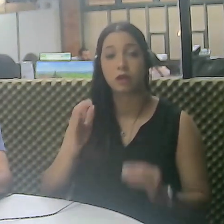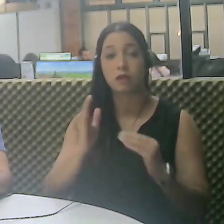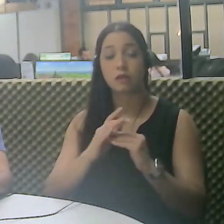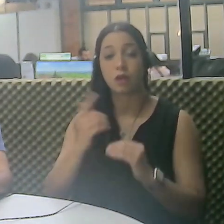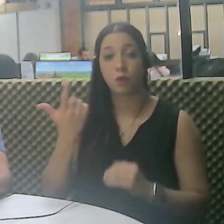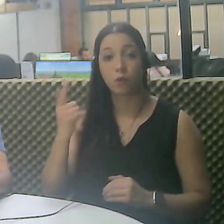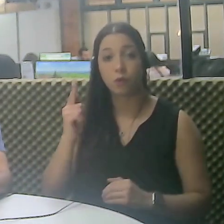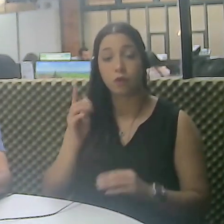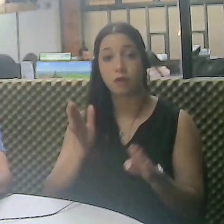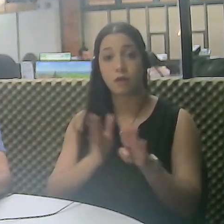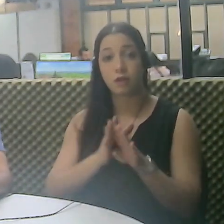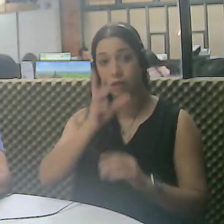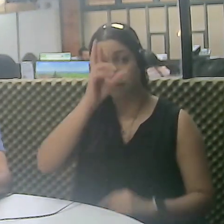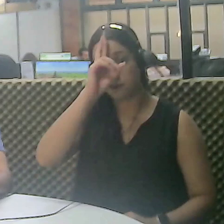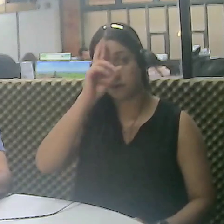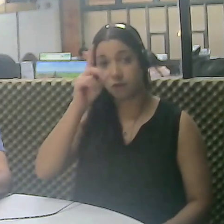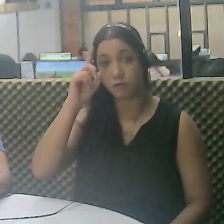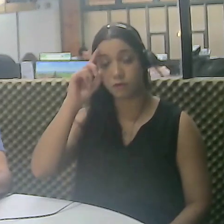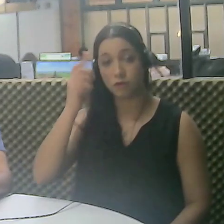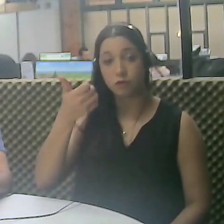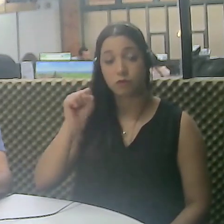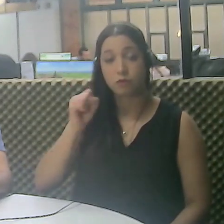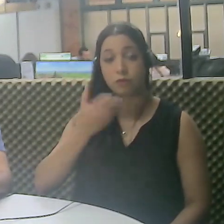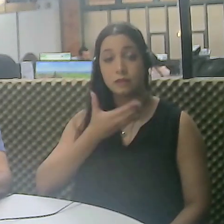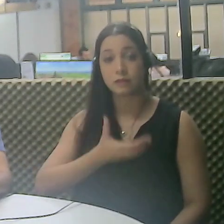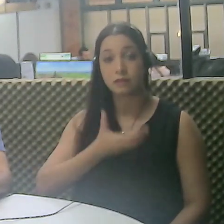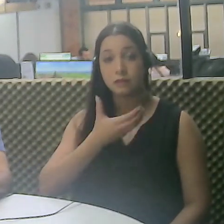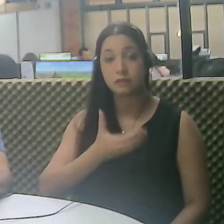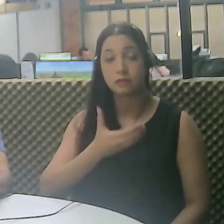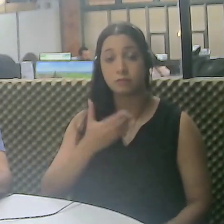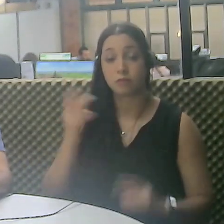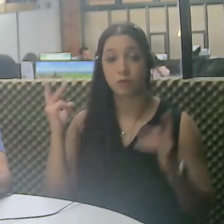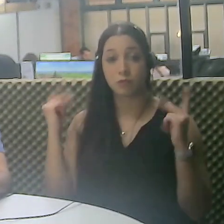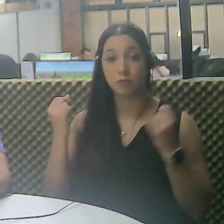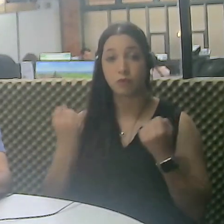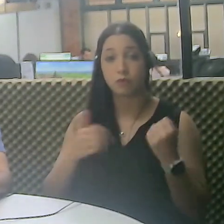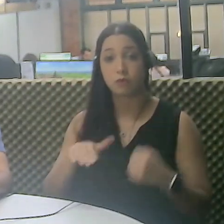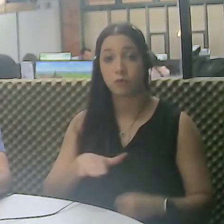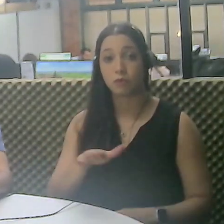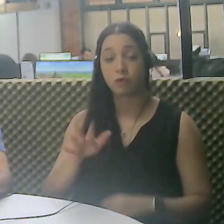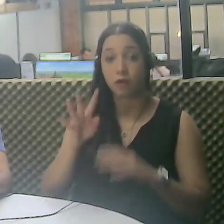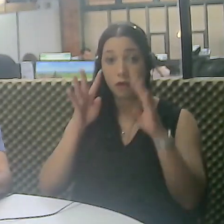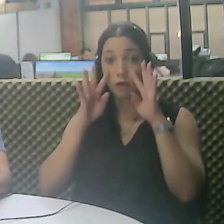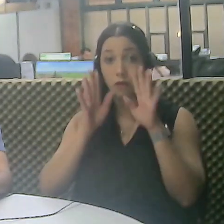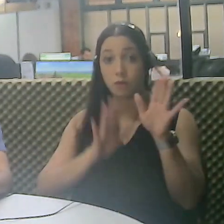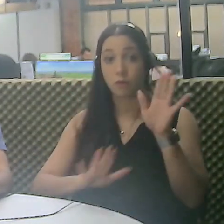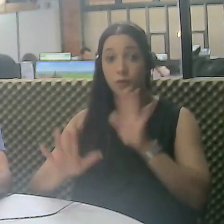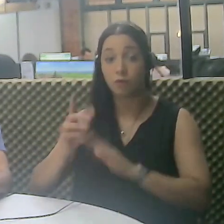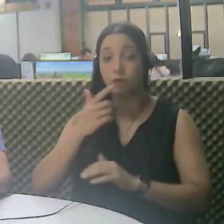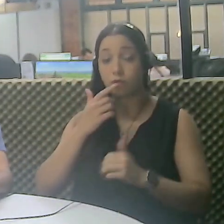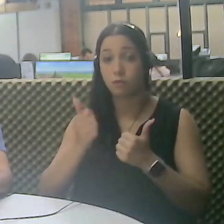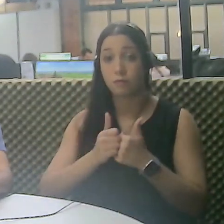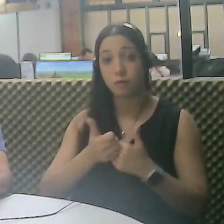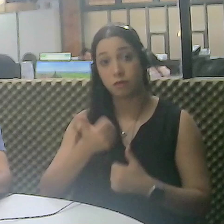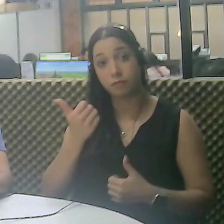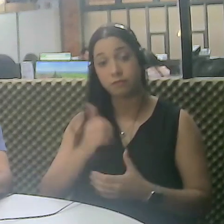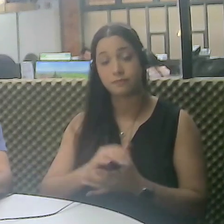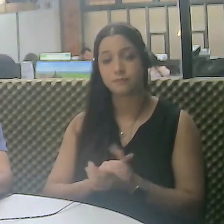até meia-noite do dia 18 de dezembro. Os motoristas devem trafegar com atenção nas